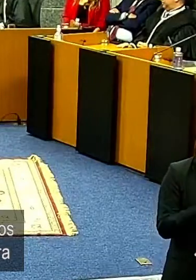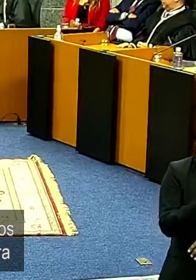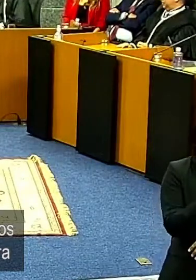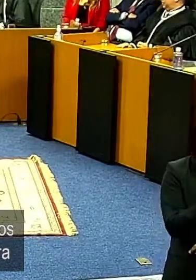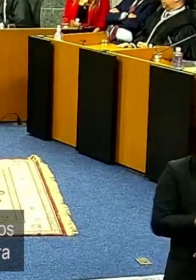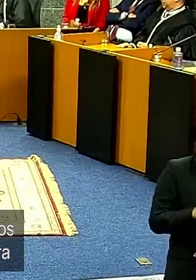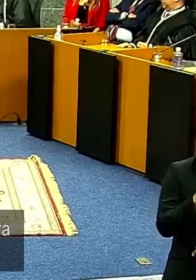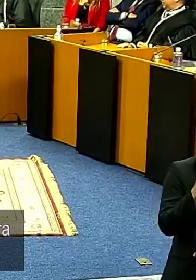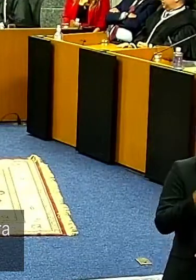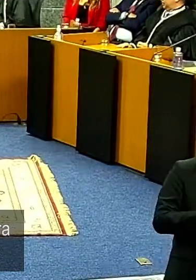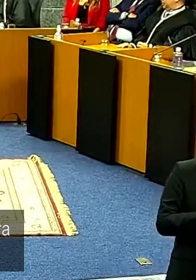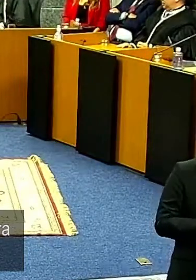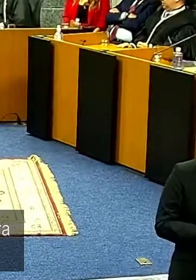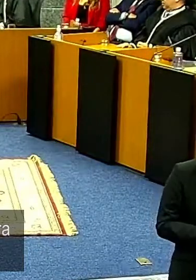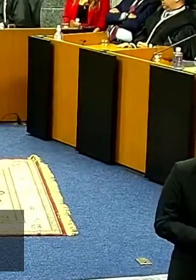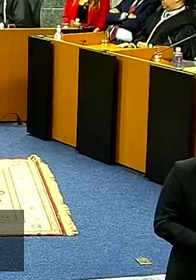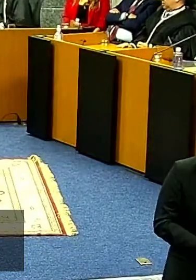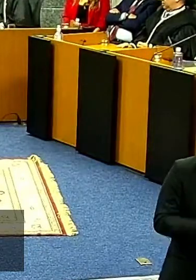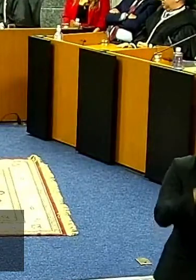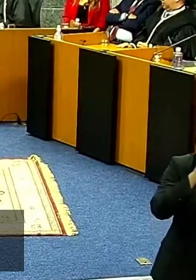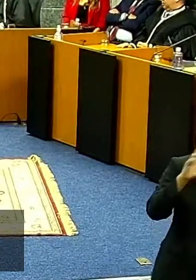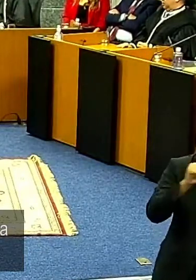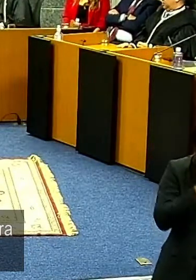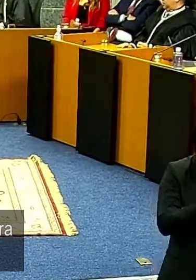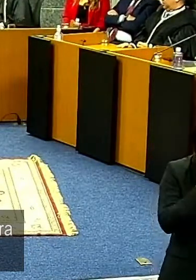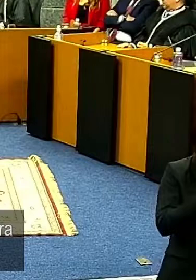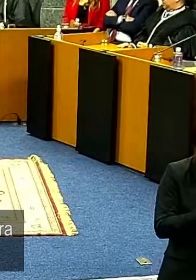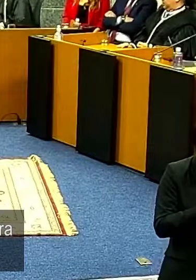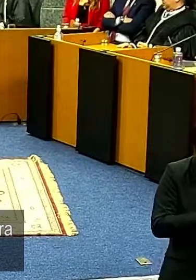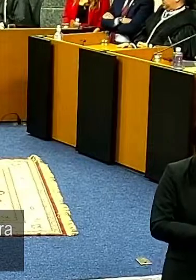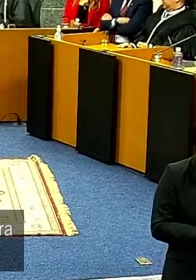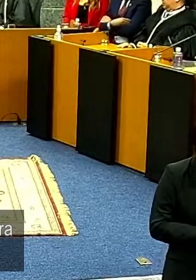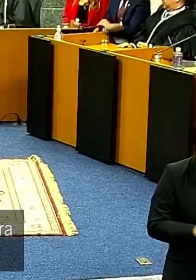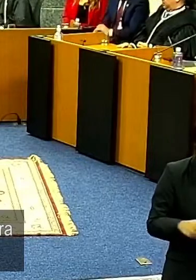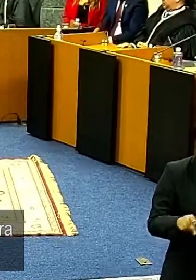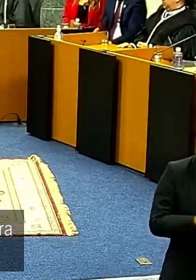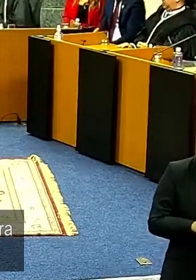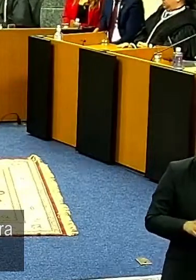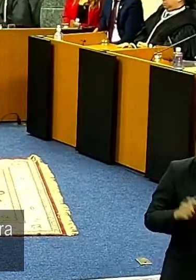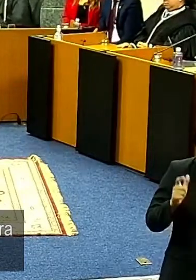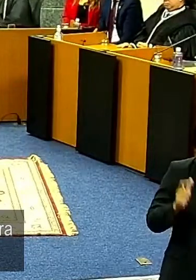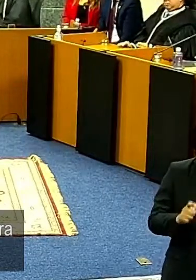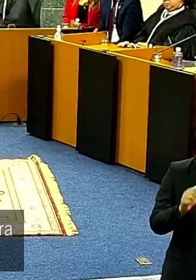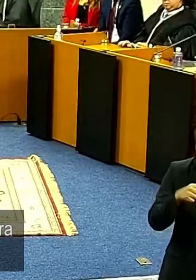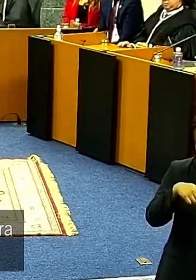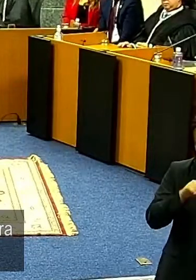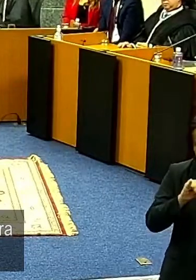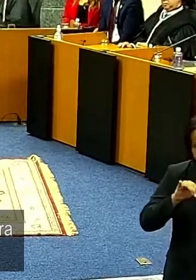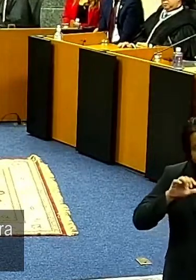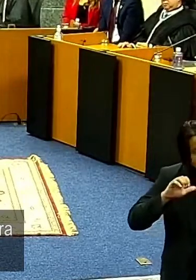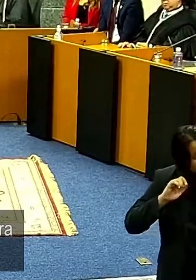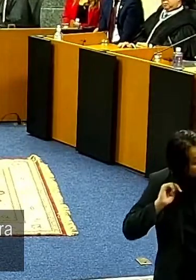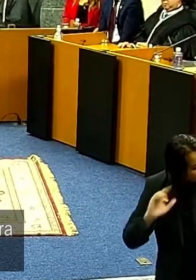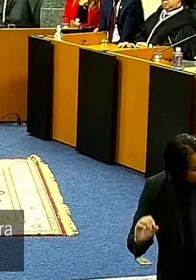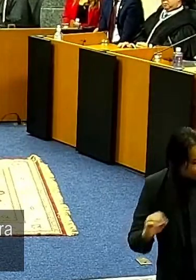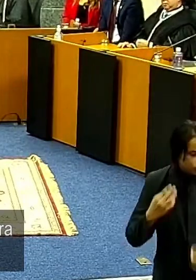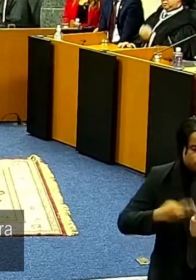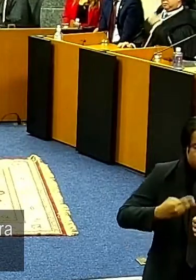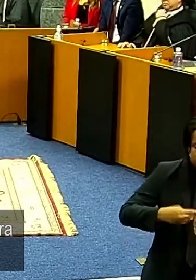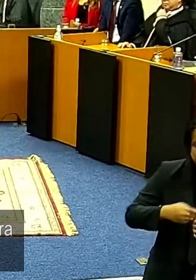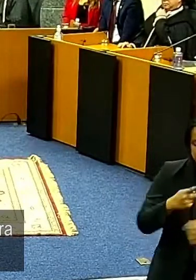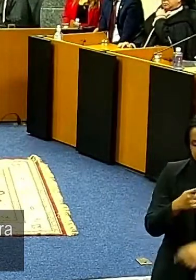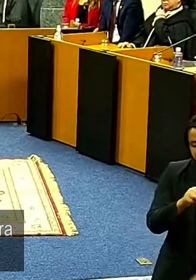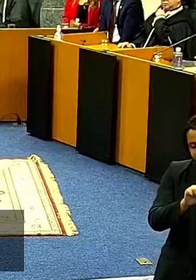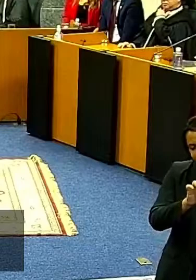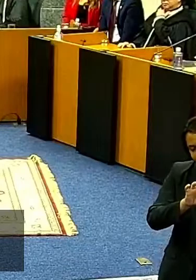corte senhores e senhoras oriundo do povoado Angical município de pastos B